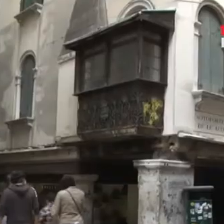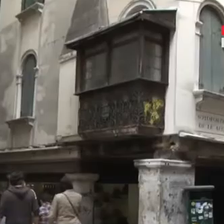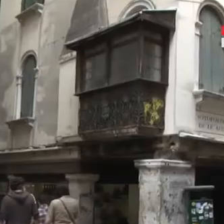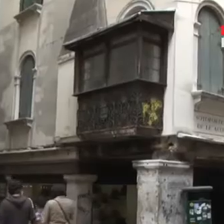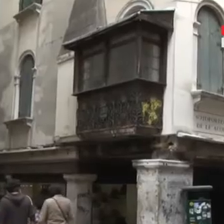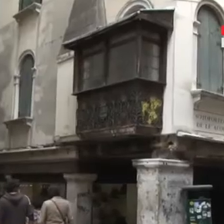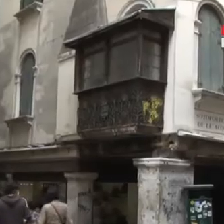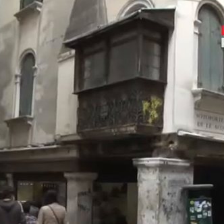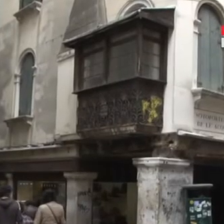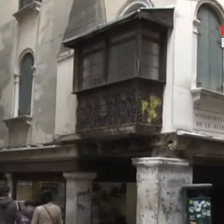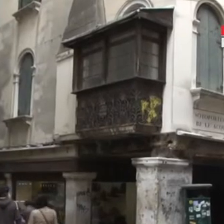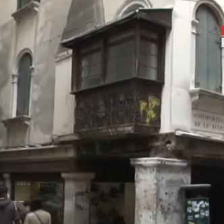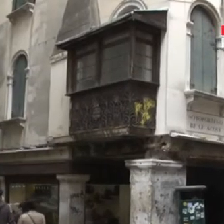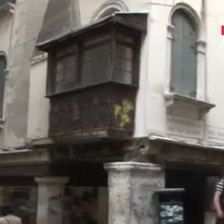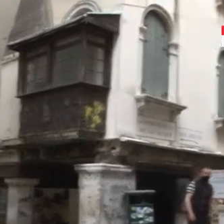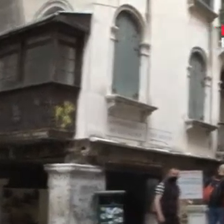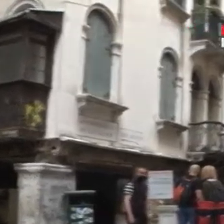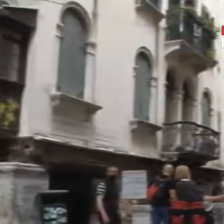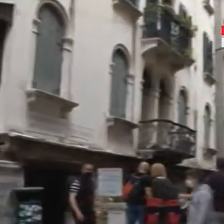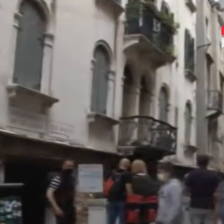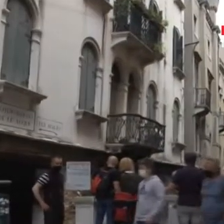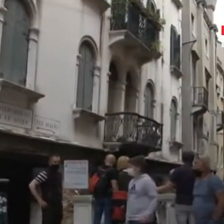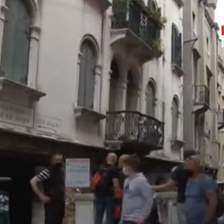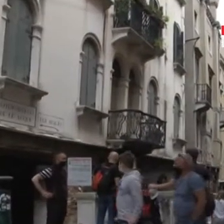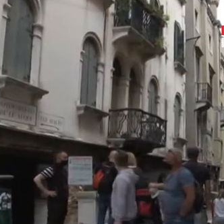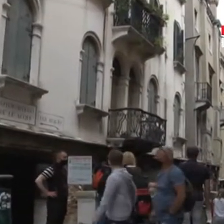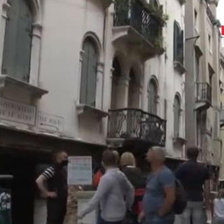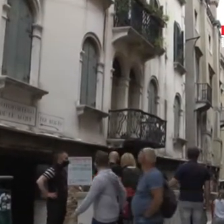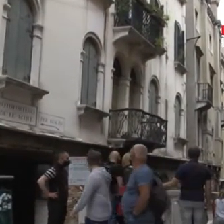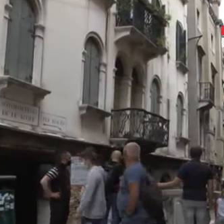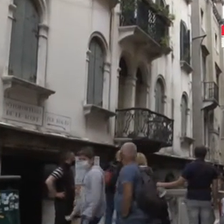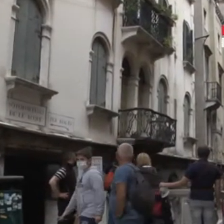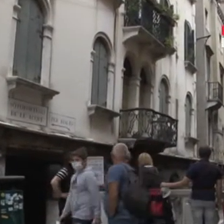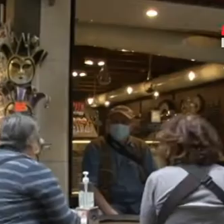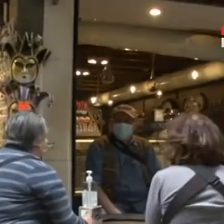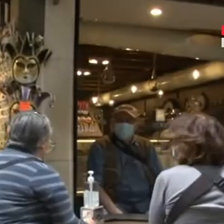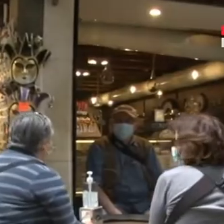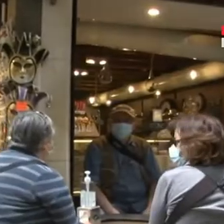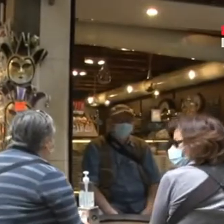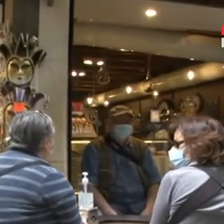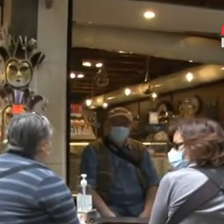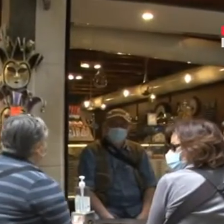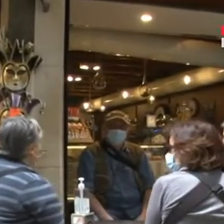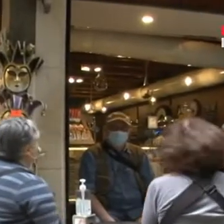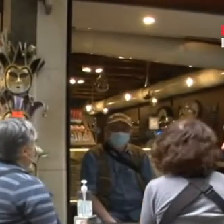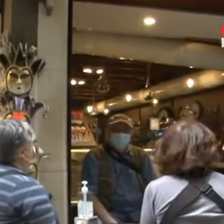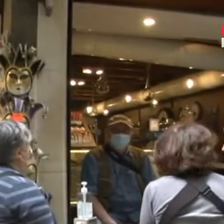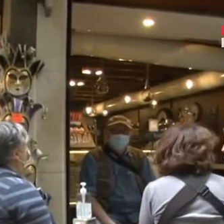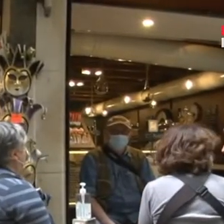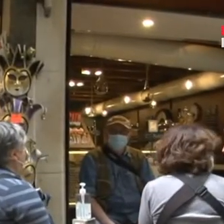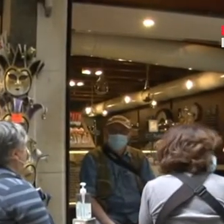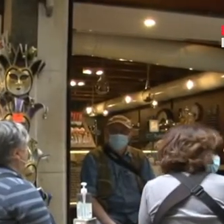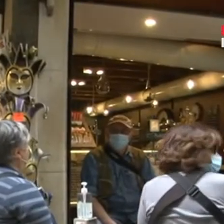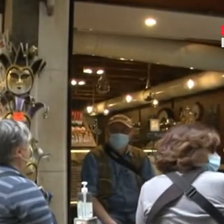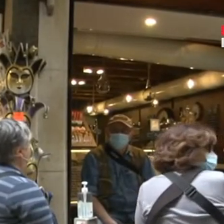città d'arte sono quelle che hanno maggiormente subito il colpo di questa crisi e hanno bisogno di essere aiutate, perché non è